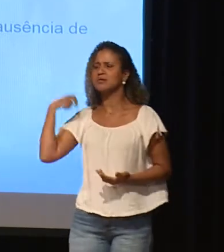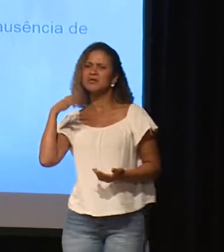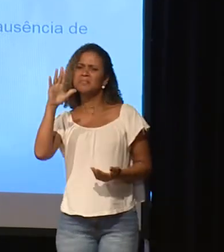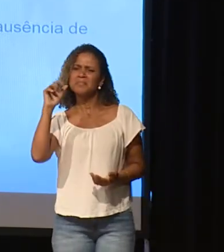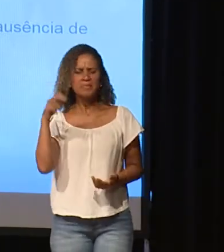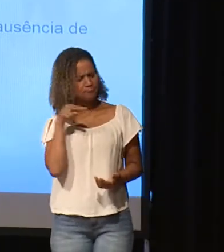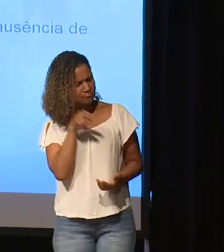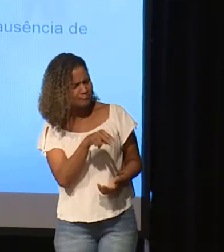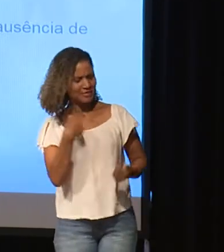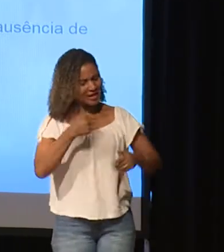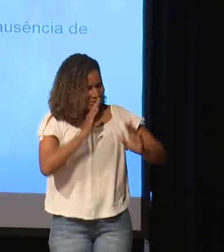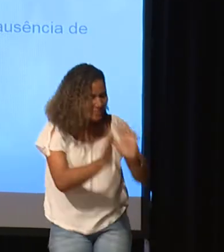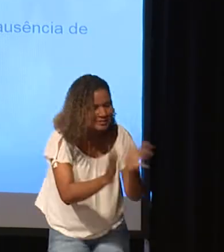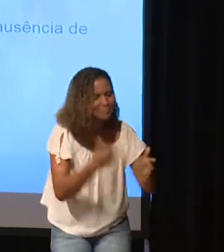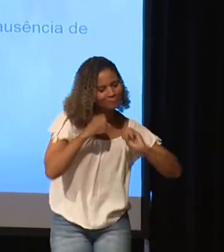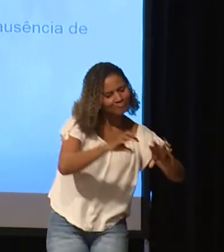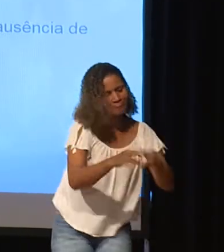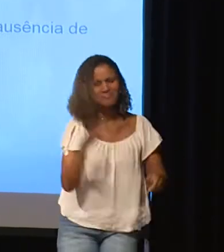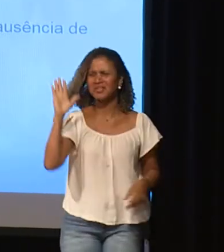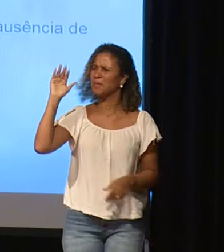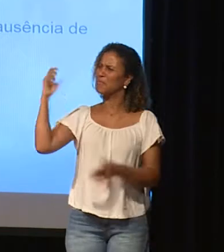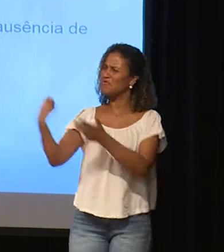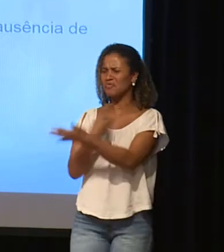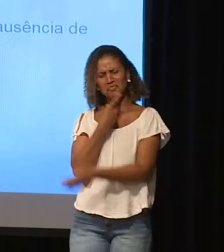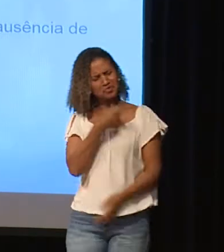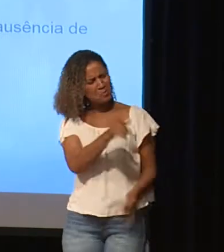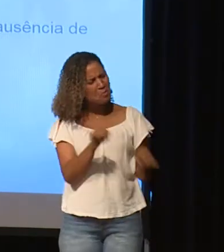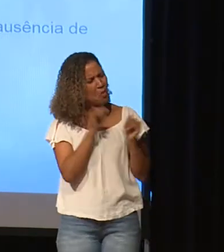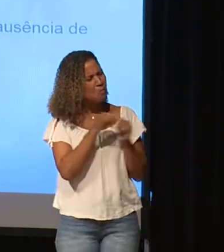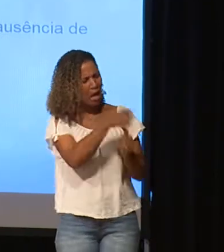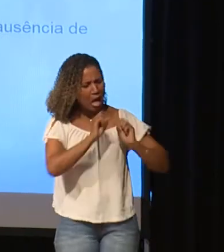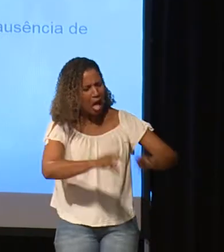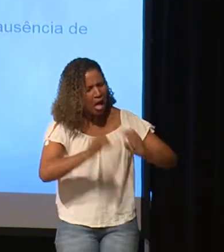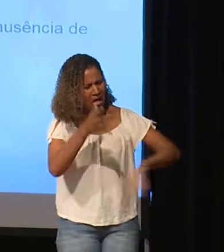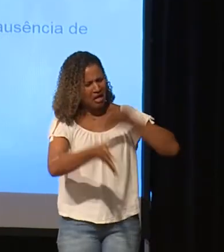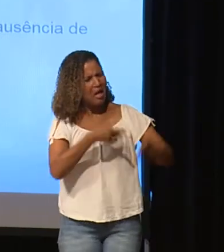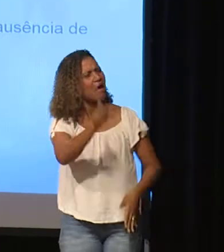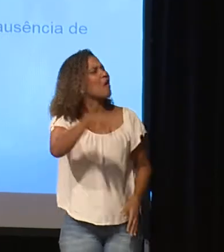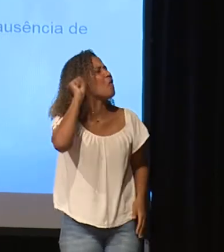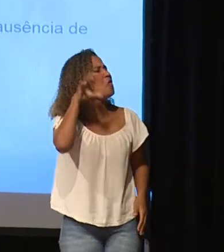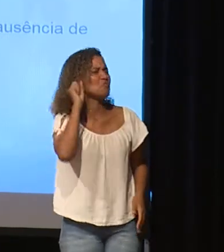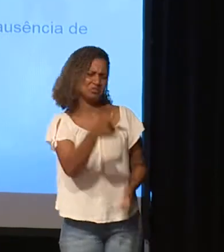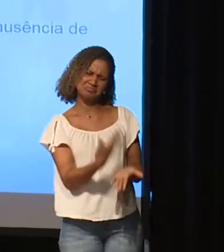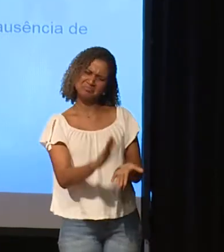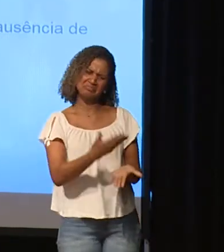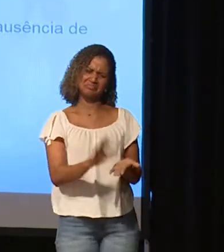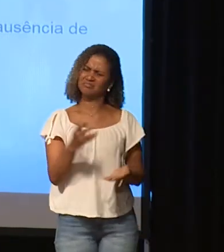uma pessoa ouvinte na minha família, sendo minha filha mais velha. Eu iria ensinar a língua de sinais para ela. Aí eu falei, para que você vai ensinar a língua